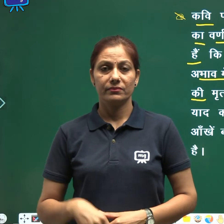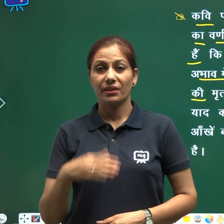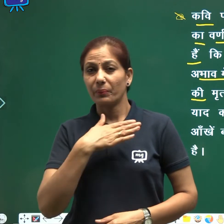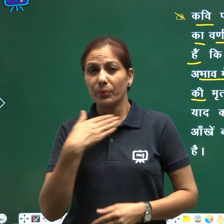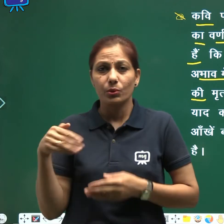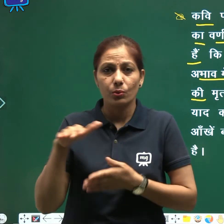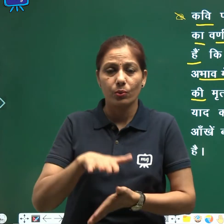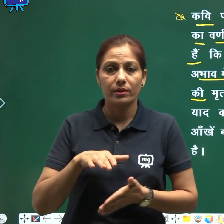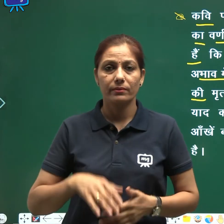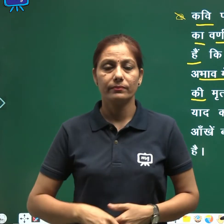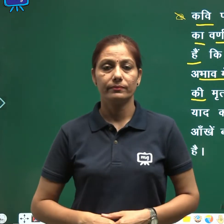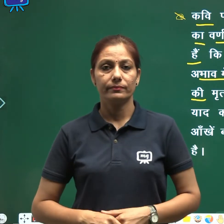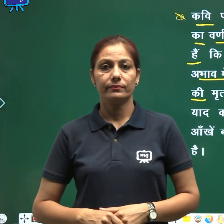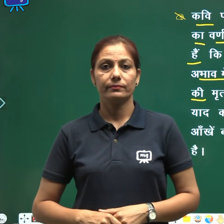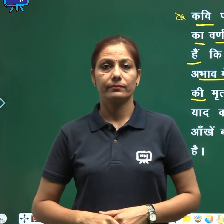मृत्यु हो गई।